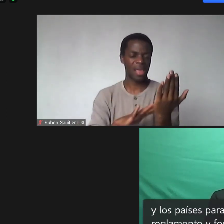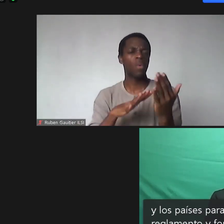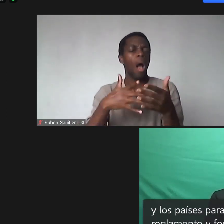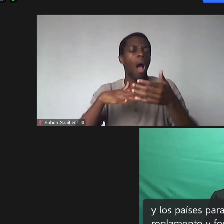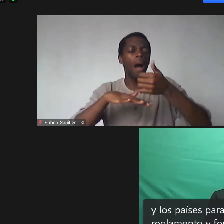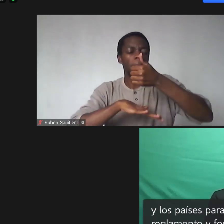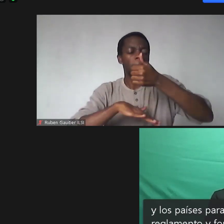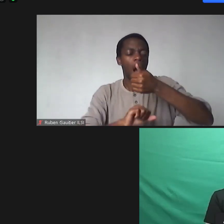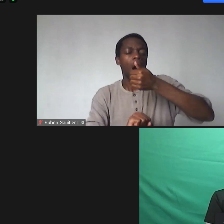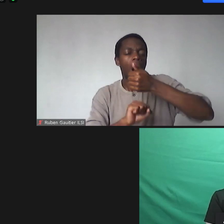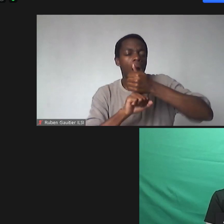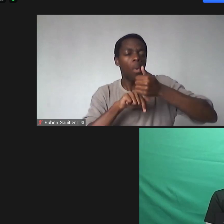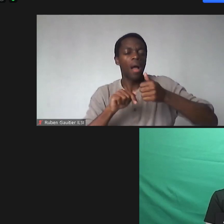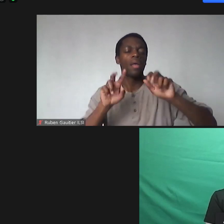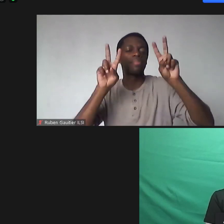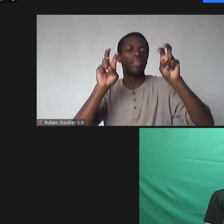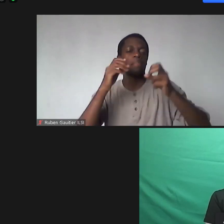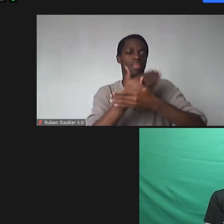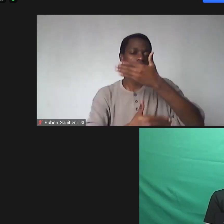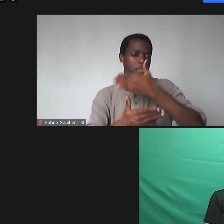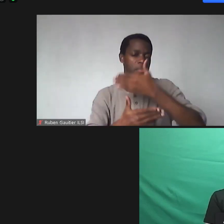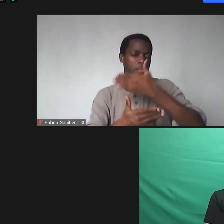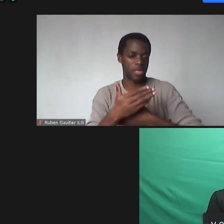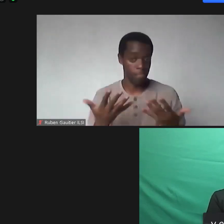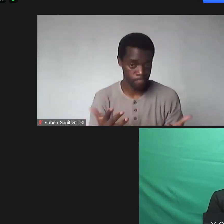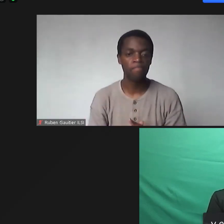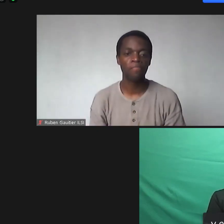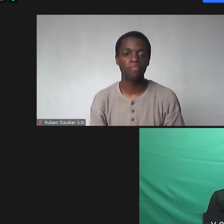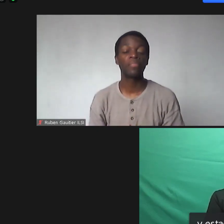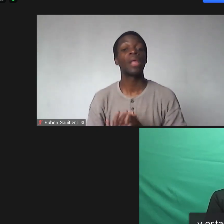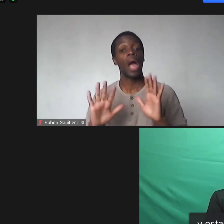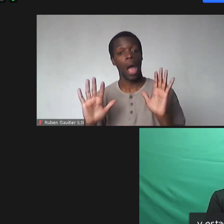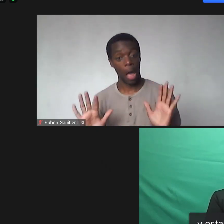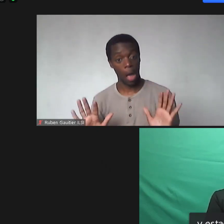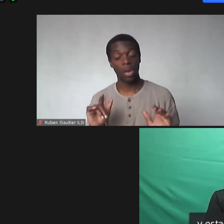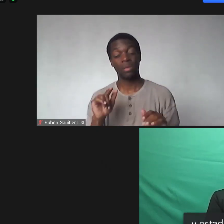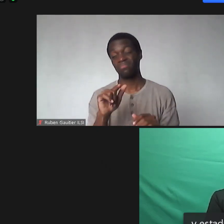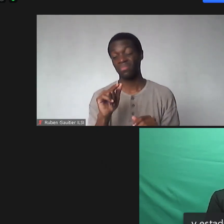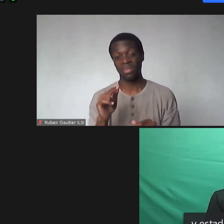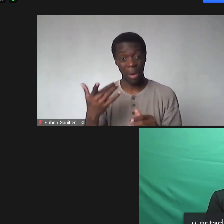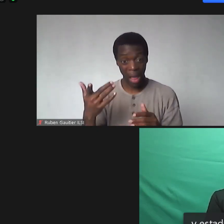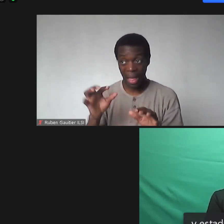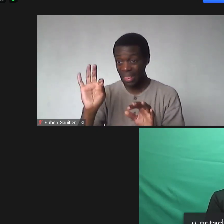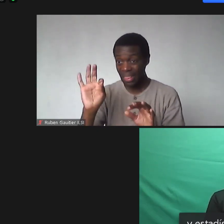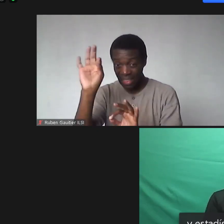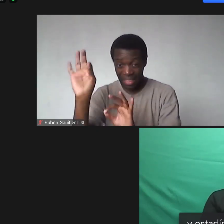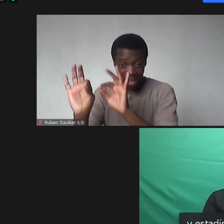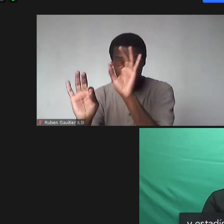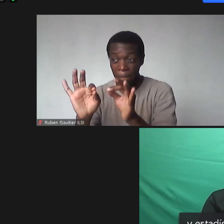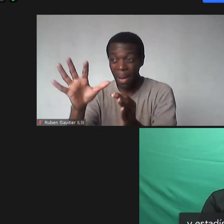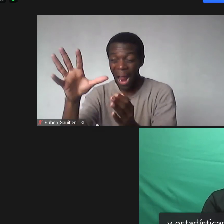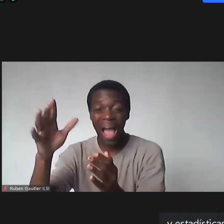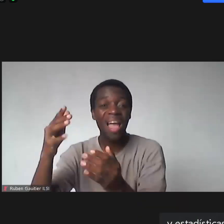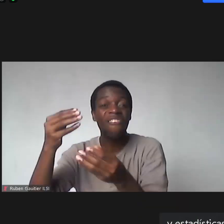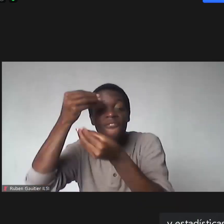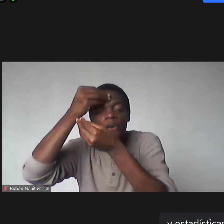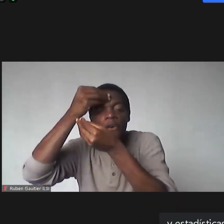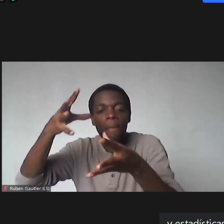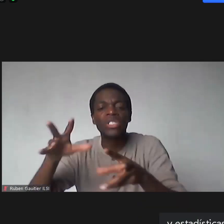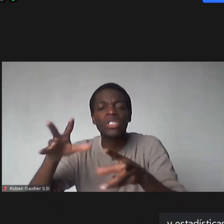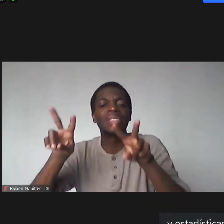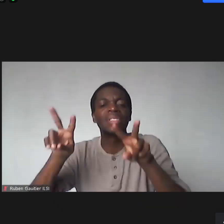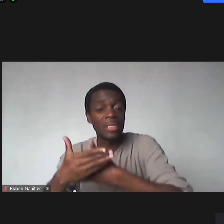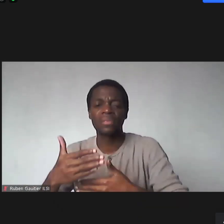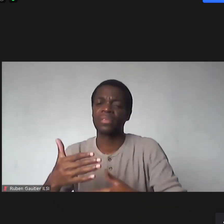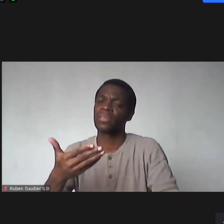estadísticas sobre discapacidad, es recomendable que se considere la recomendación de Washington Group, que es lo que estamos hablando que hicimos acá en Brasil. No